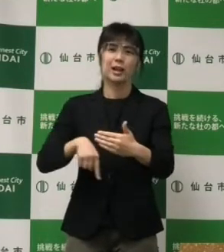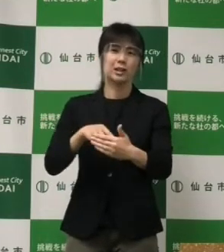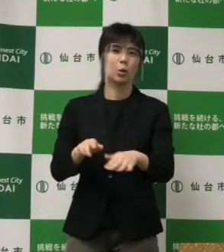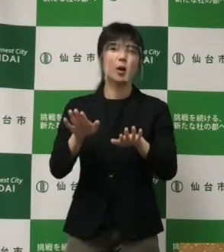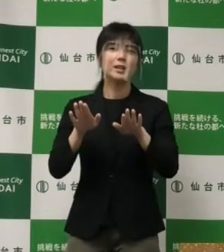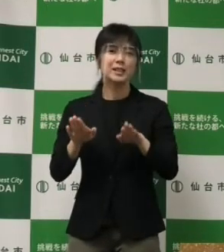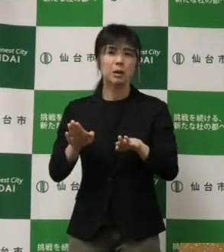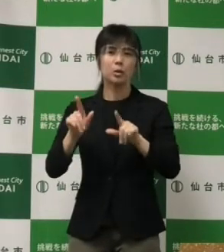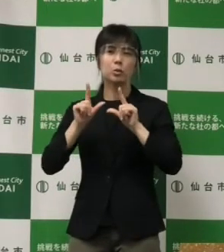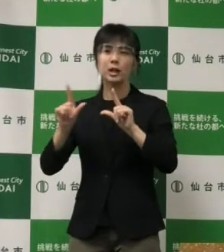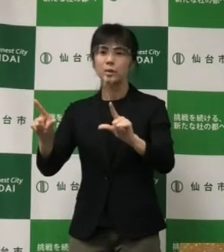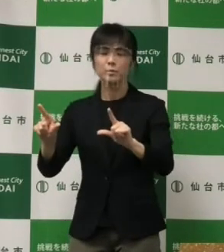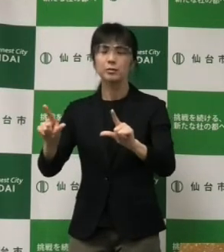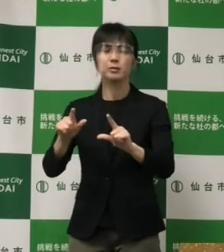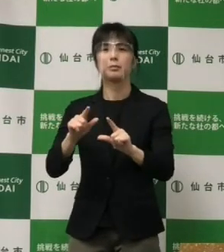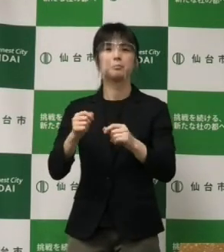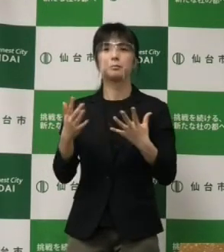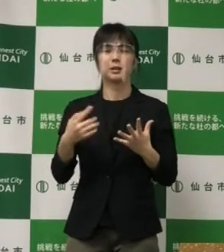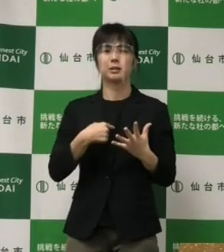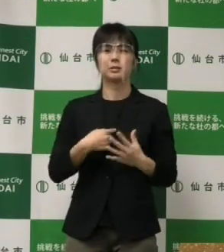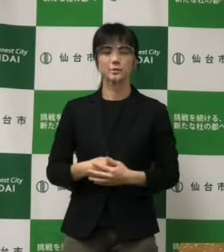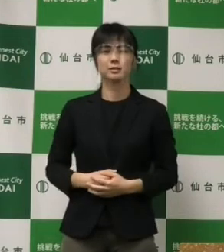るということはございません。